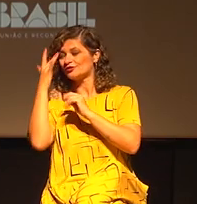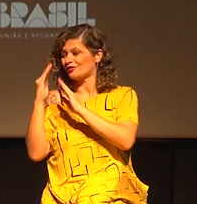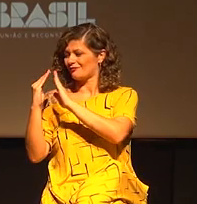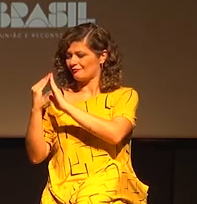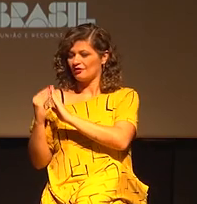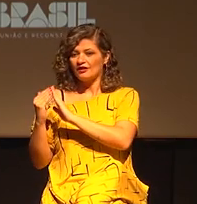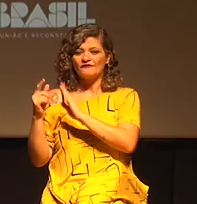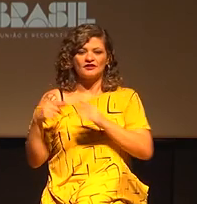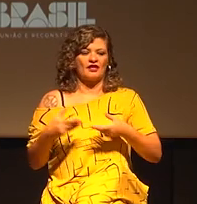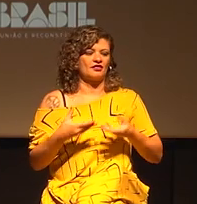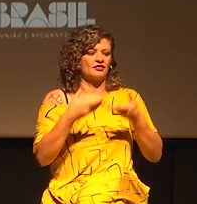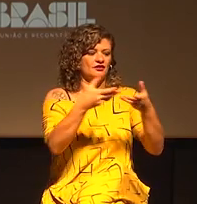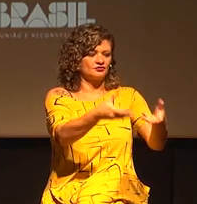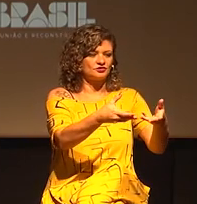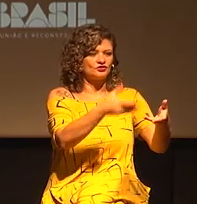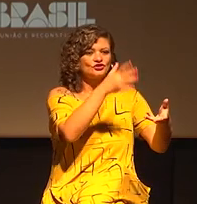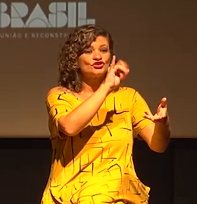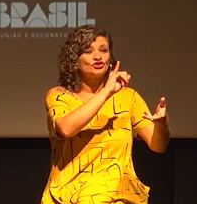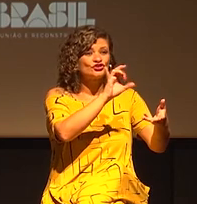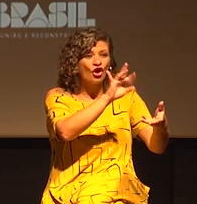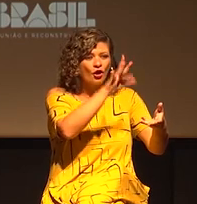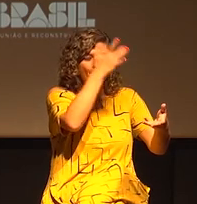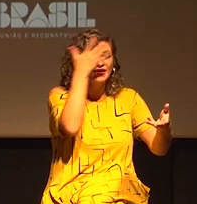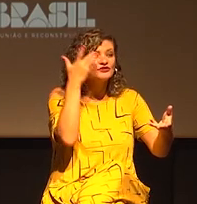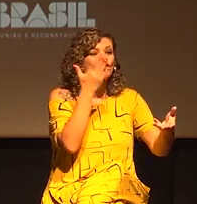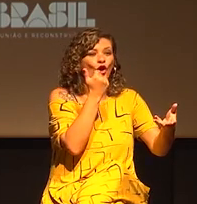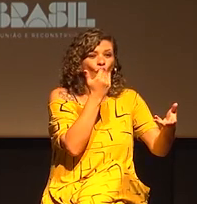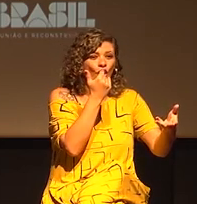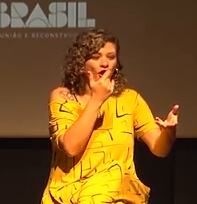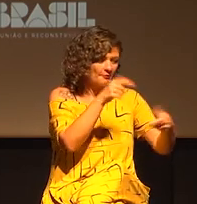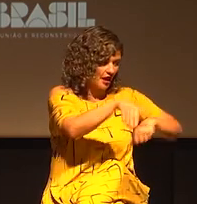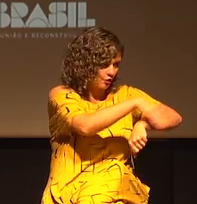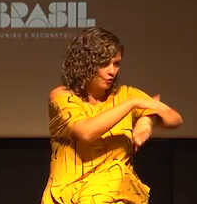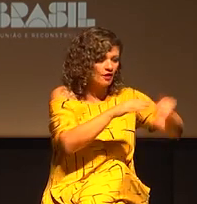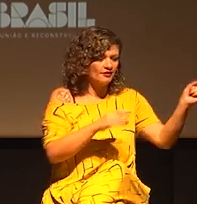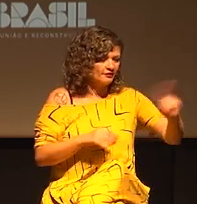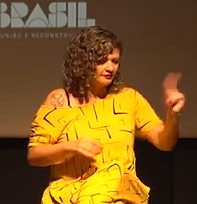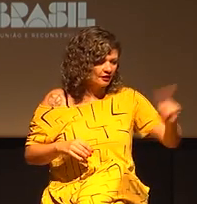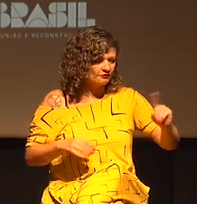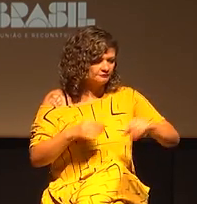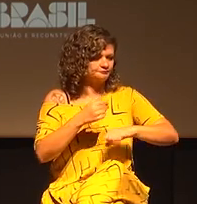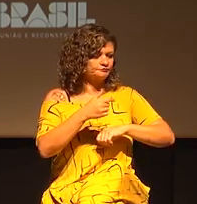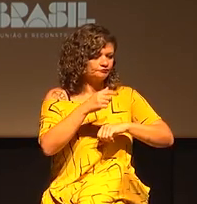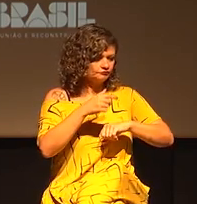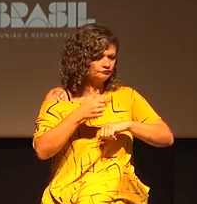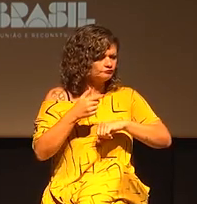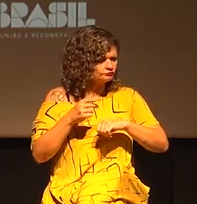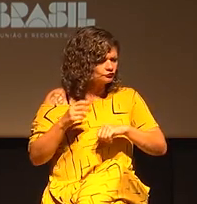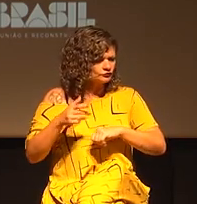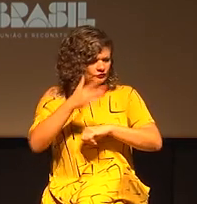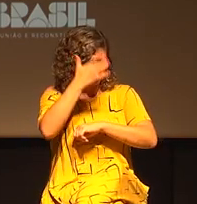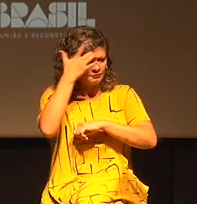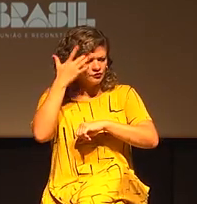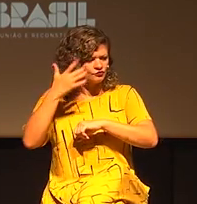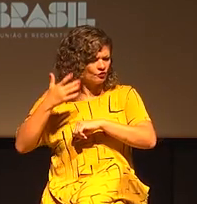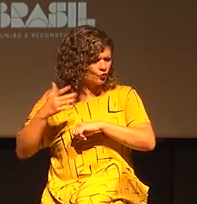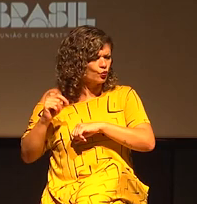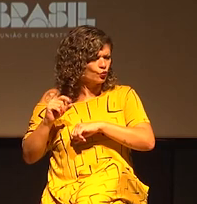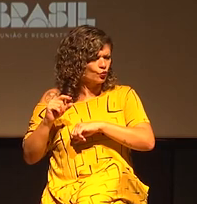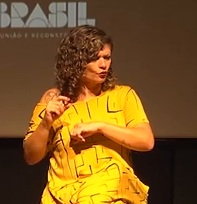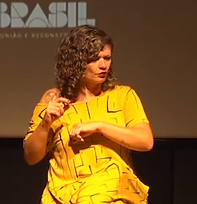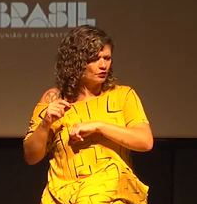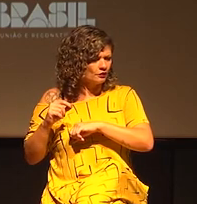gente entrega a marmita lá só paraa pessoa em situação de Rua Claro que não tem as pessoas que TM um domicílio tem as pessoas de ocupação